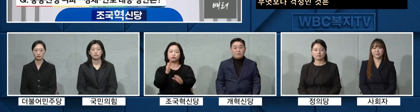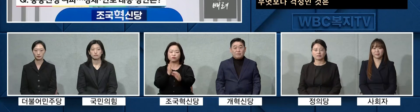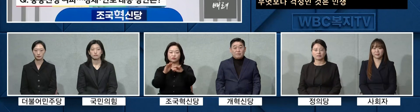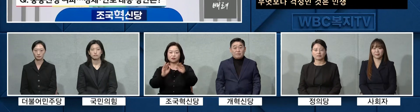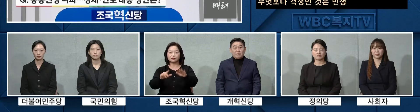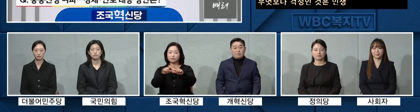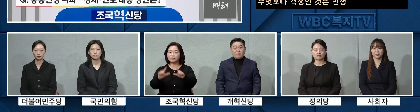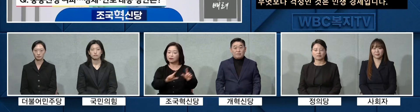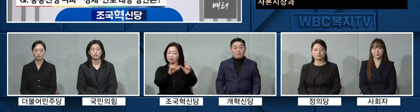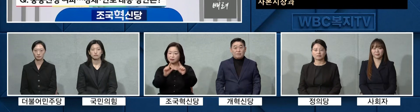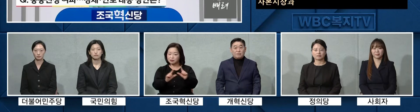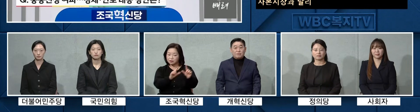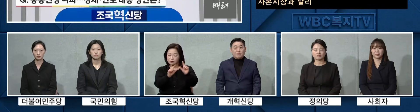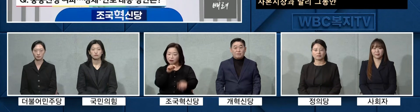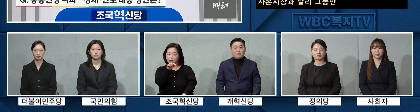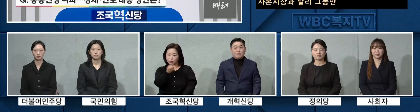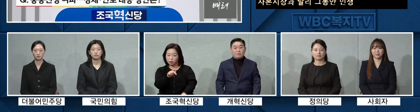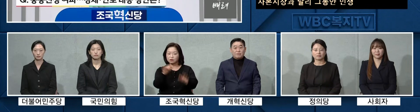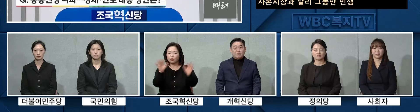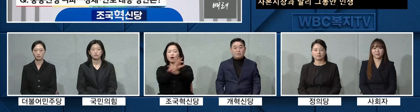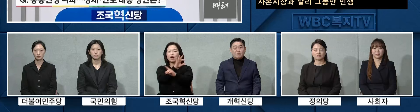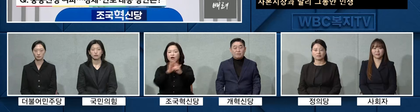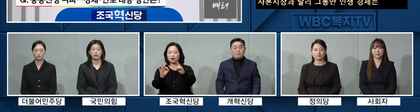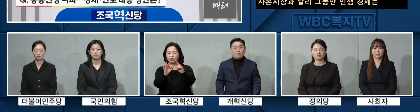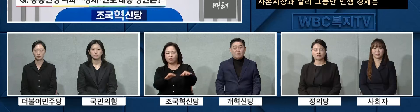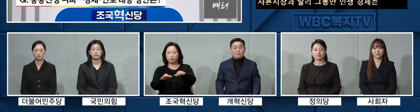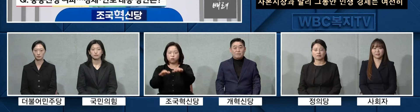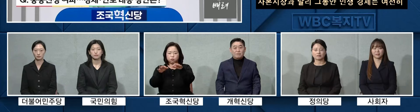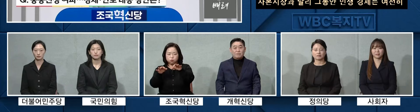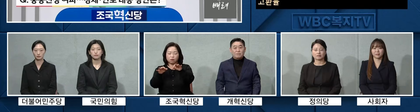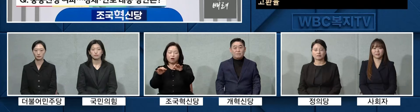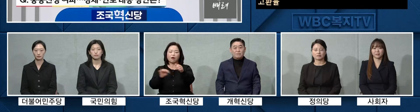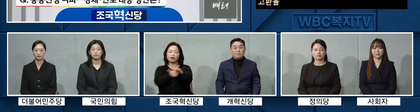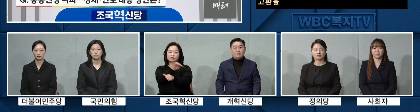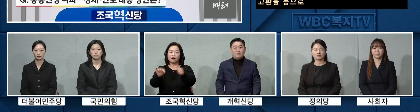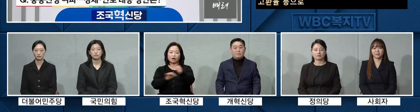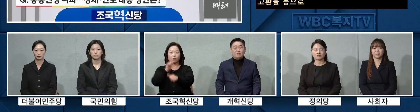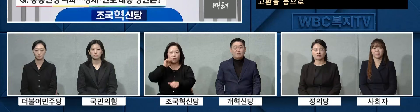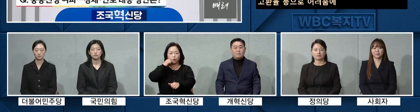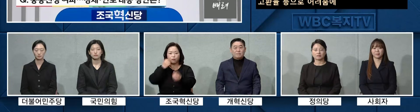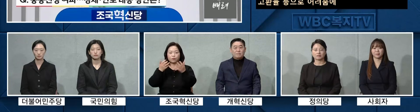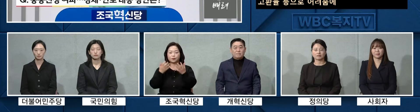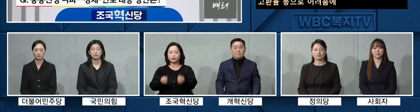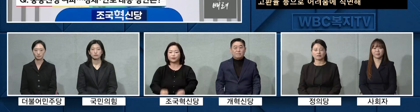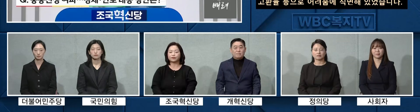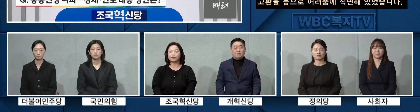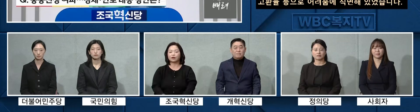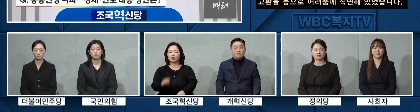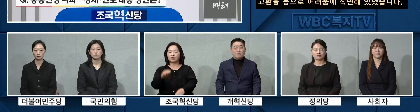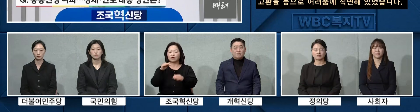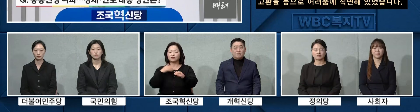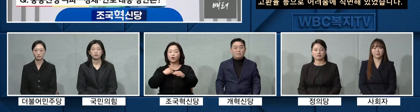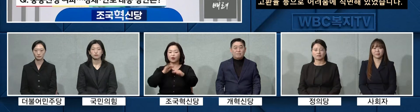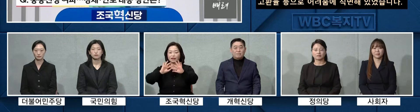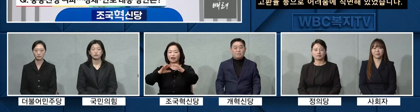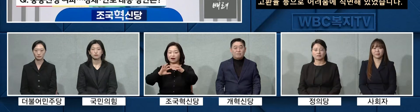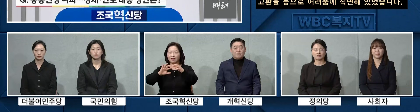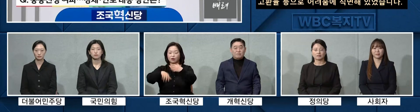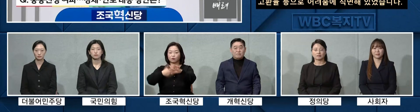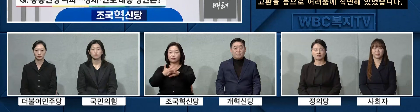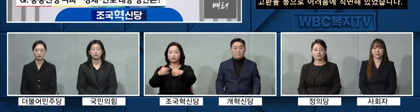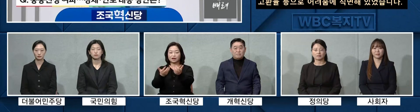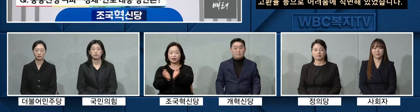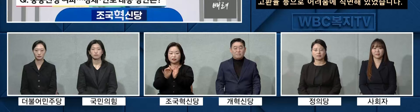민생 경제는 여전히 고환율 등으로 어려움에 직면해 있었습니다. 조국혁신당은 무엇보다